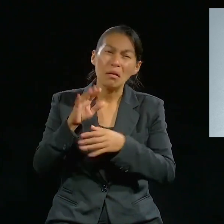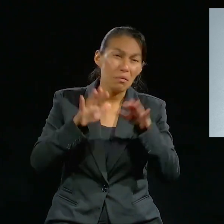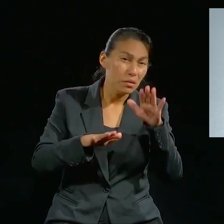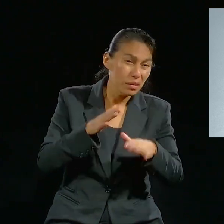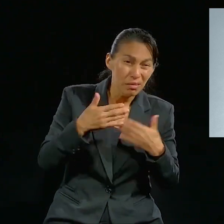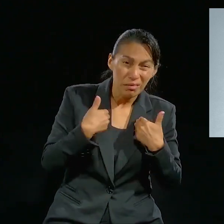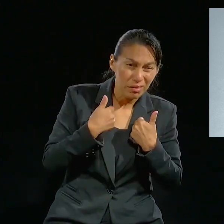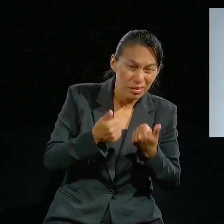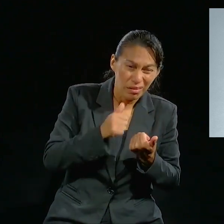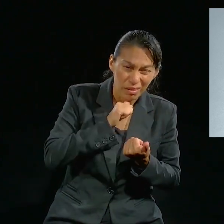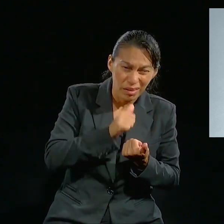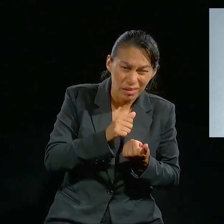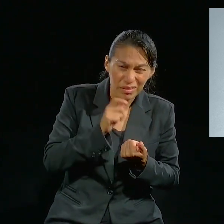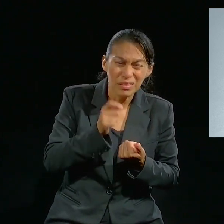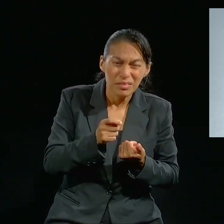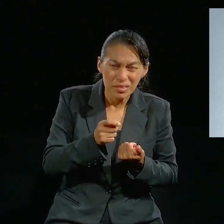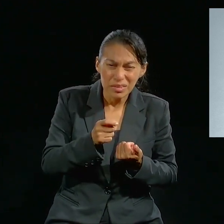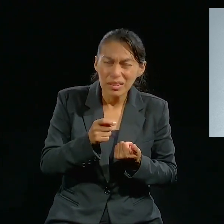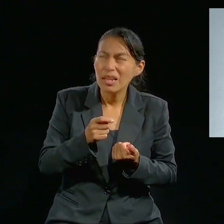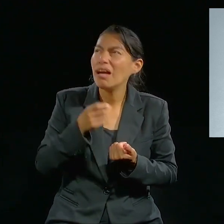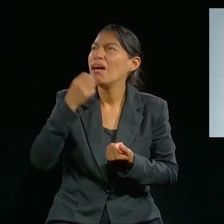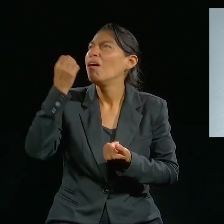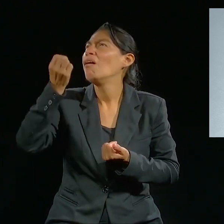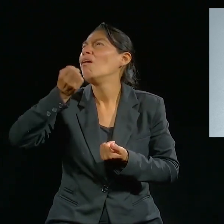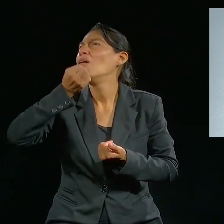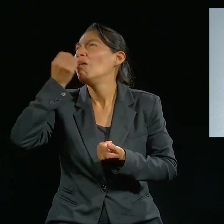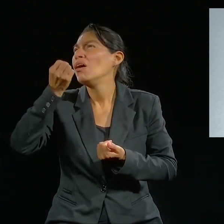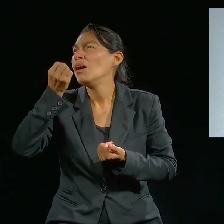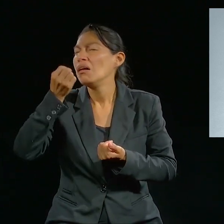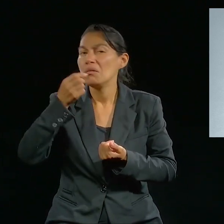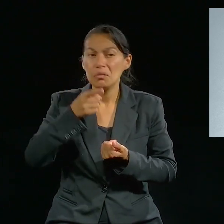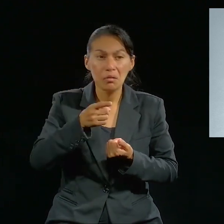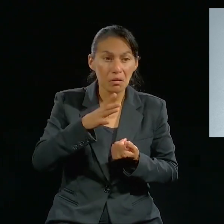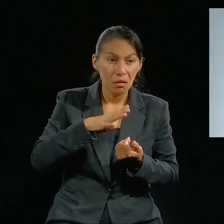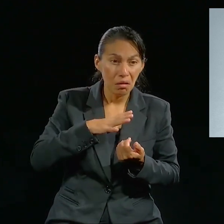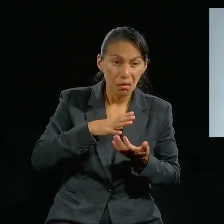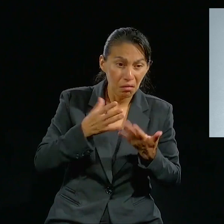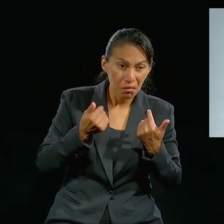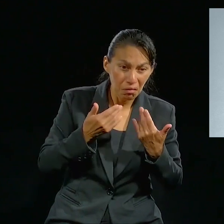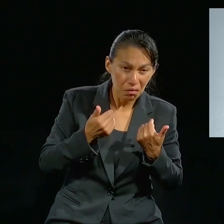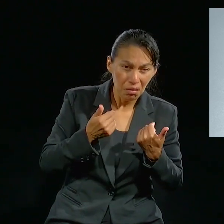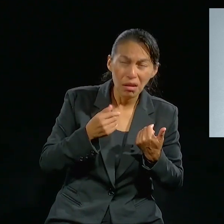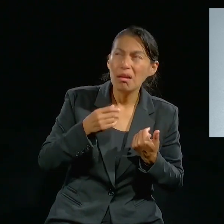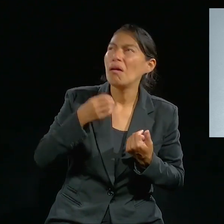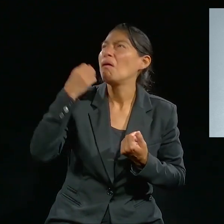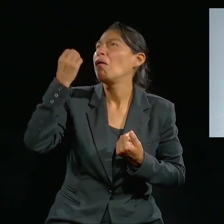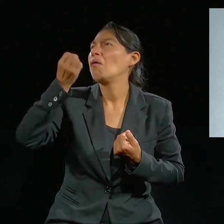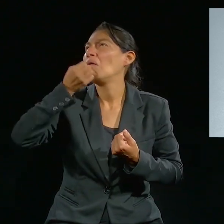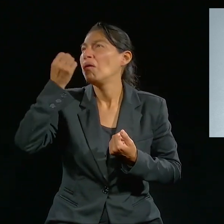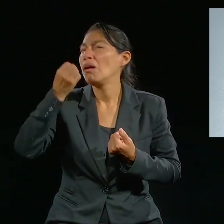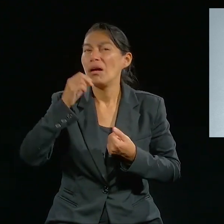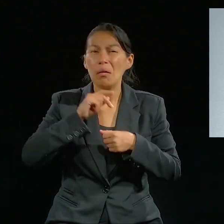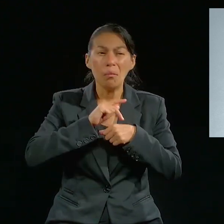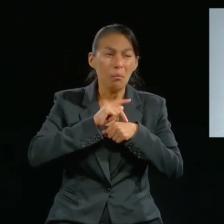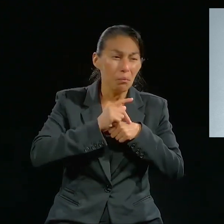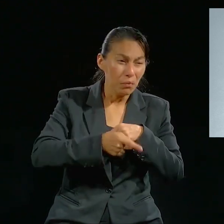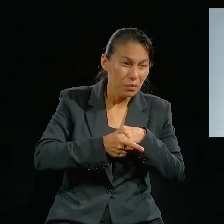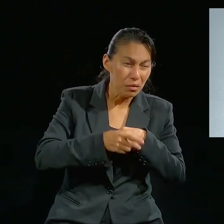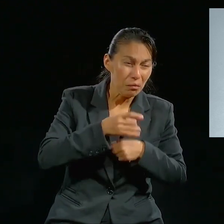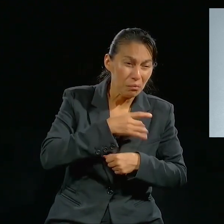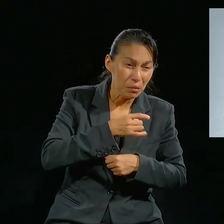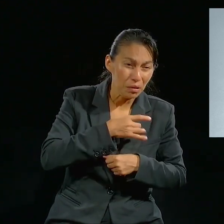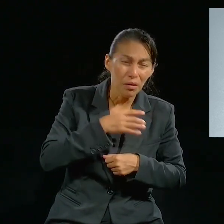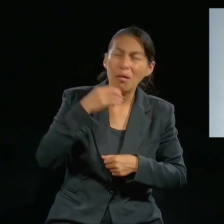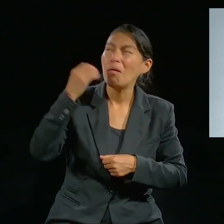clamar a Él. Cuando tú no tienes algo, clamar a Él. Cuando sientes peligro, clamar a Él.